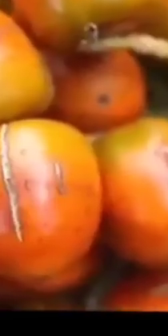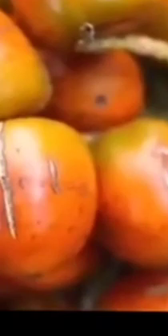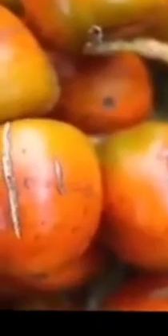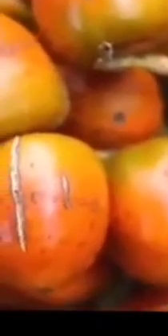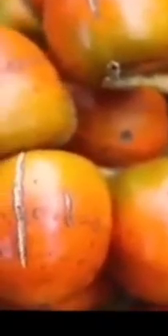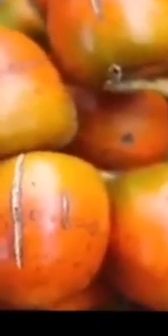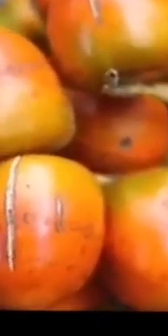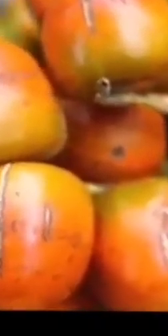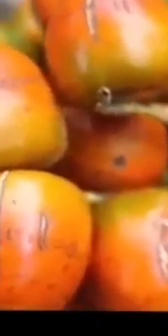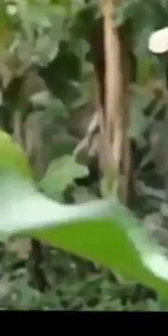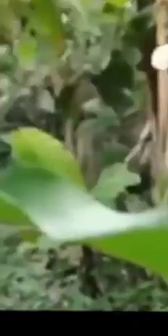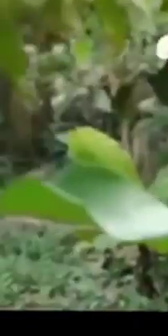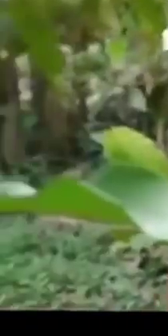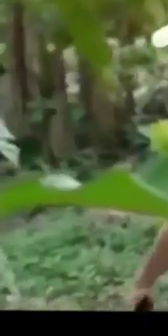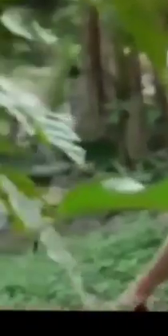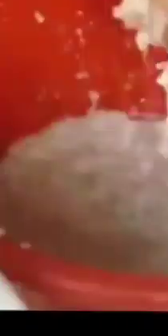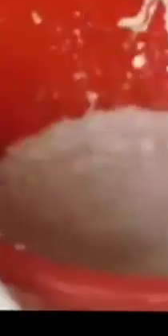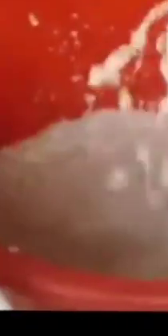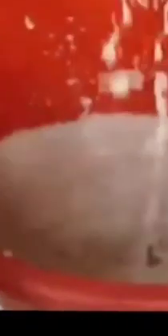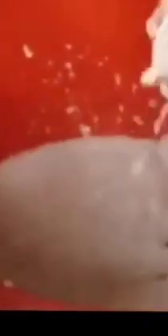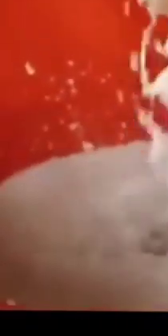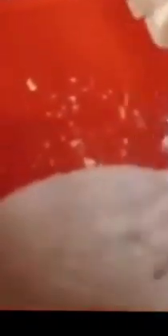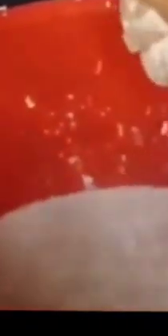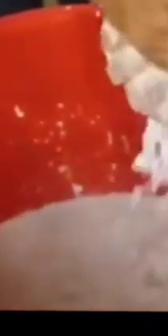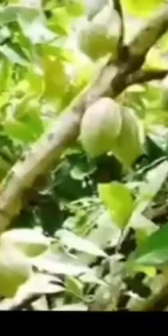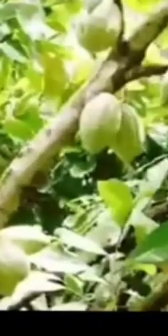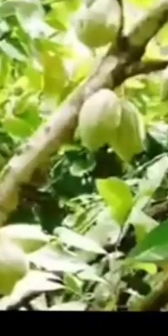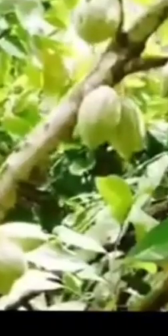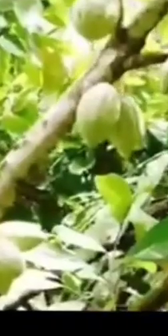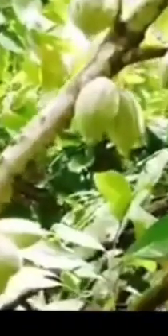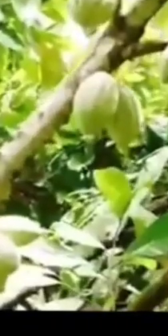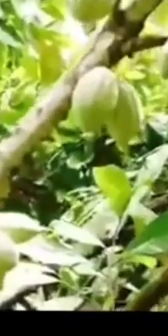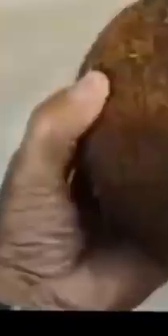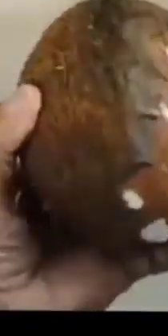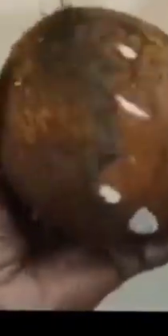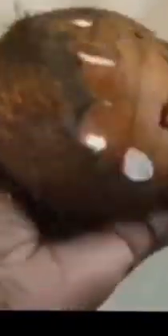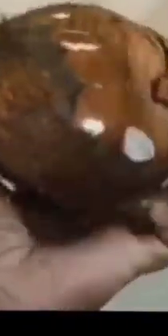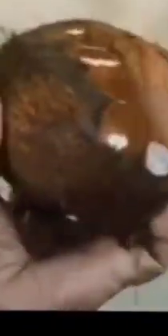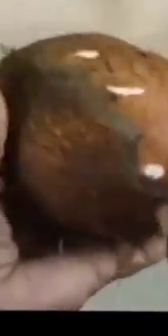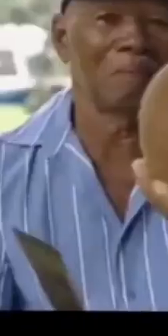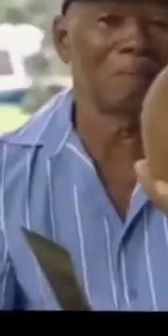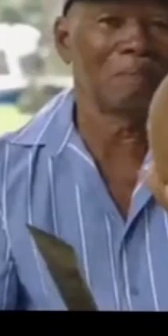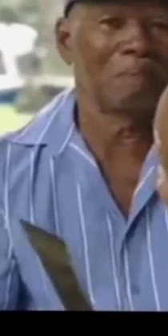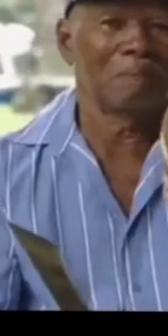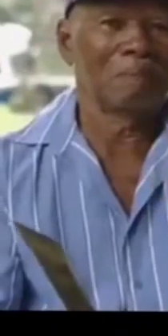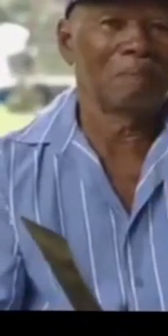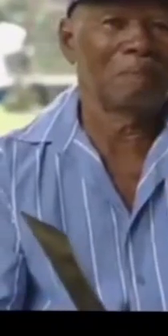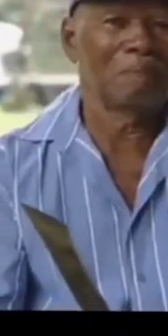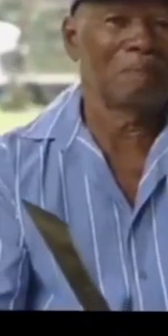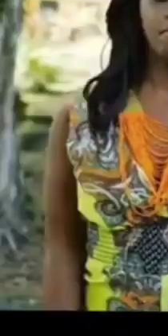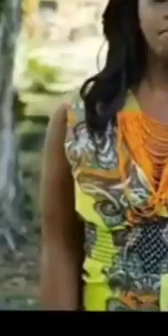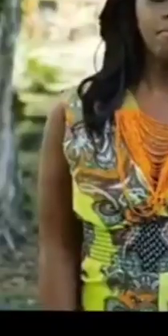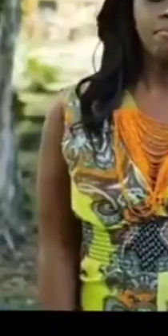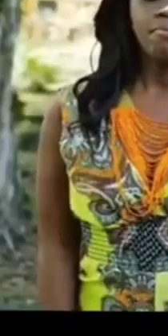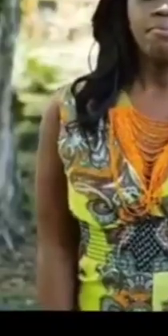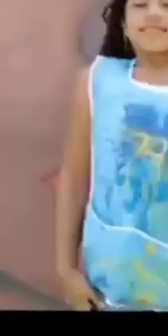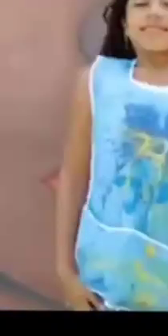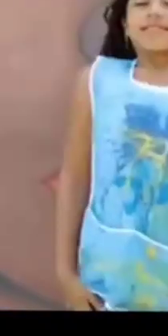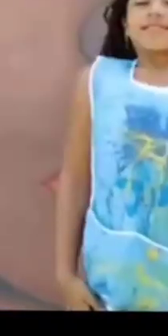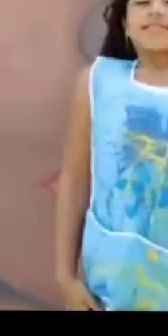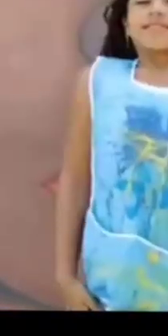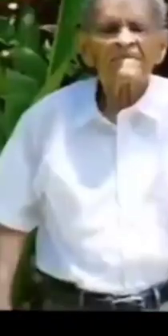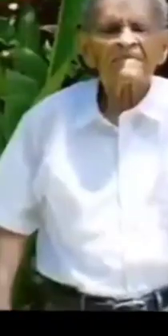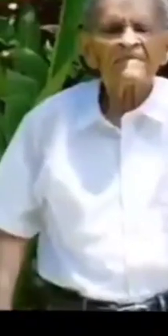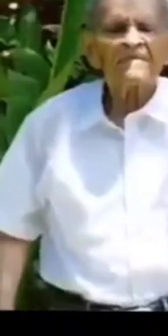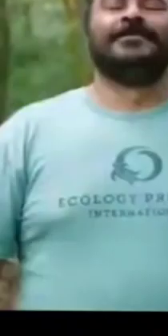Raiza una tierra que se deleita con el cacao y las esencias de nuestras frutas exóticas ven